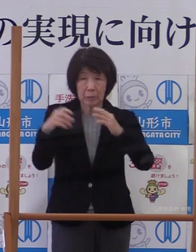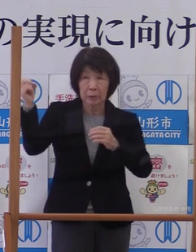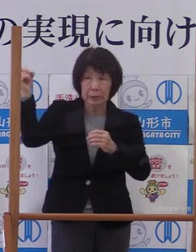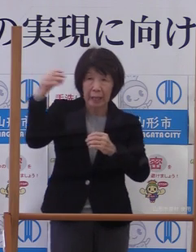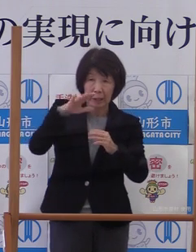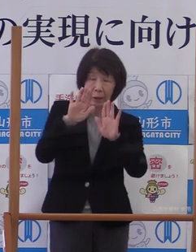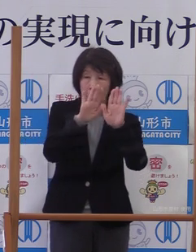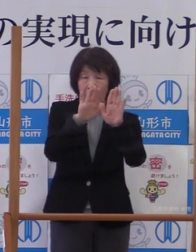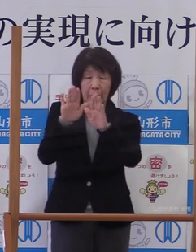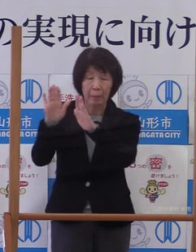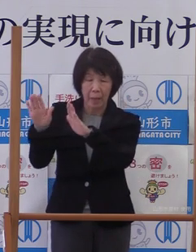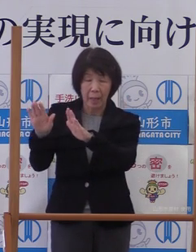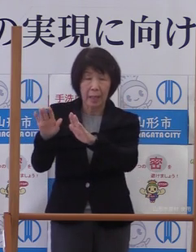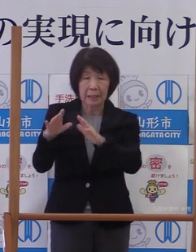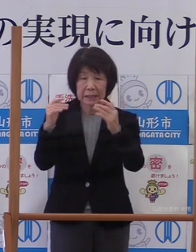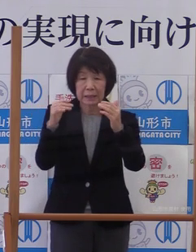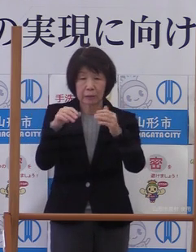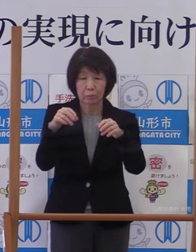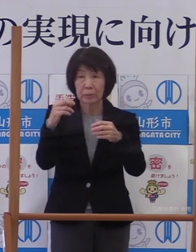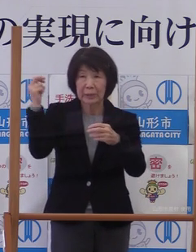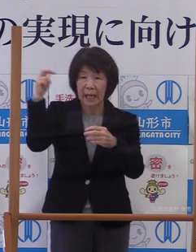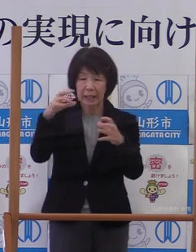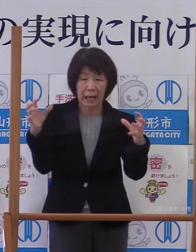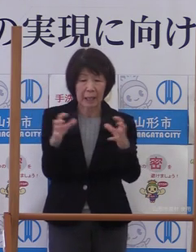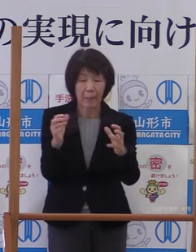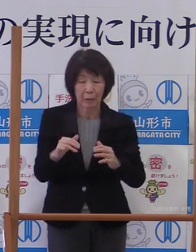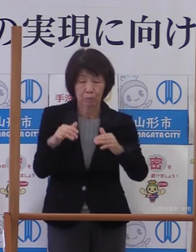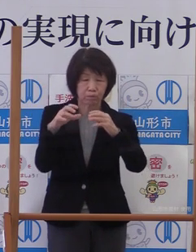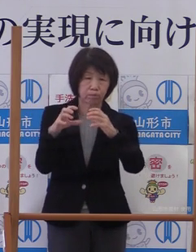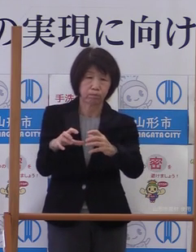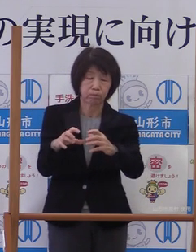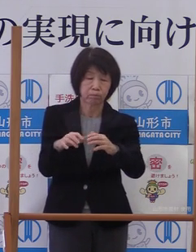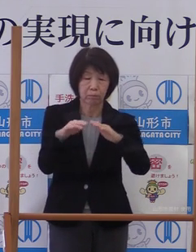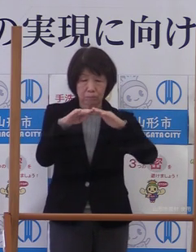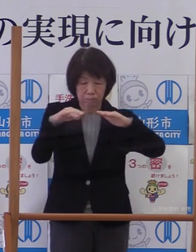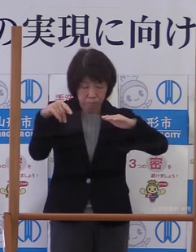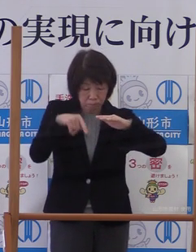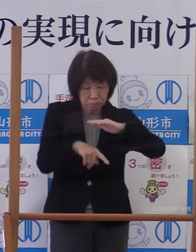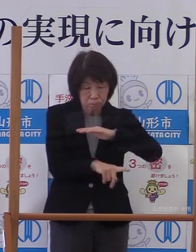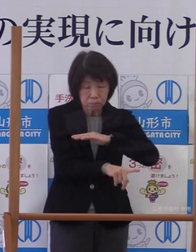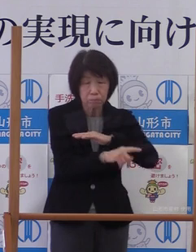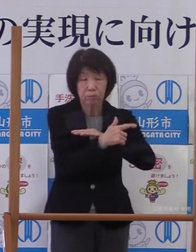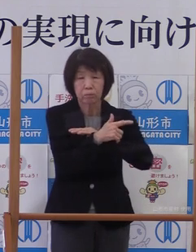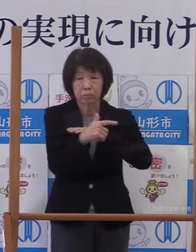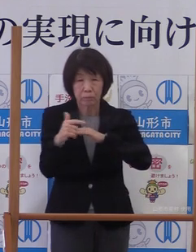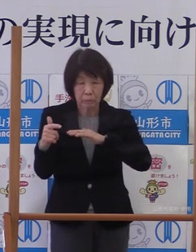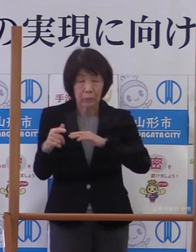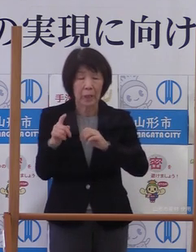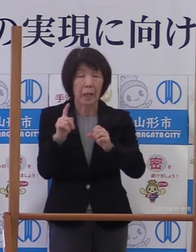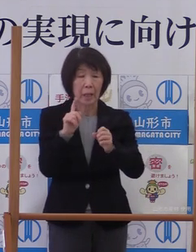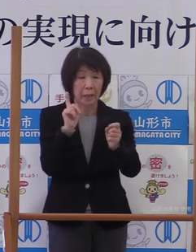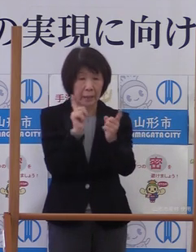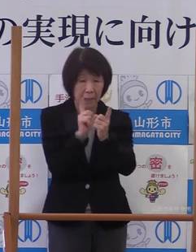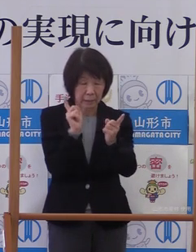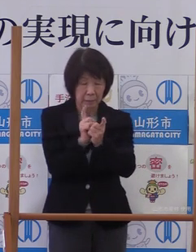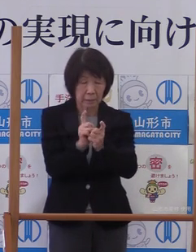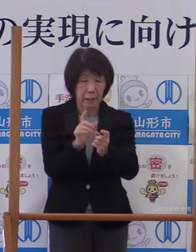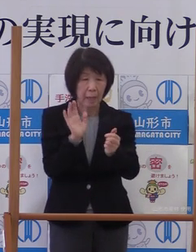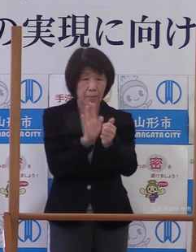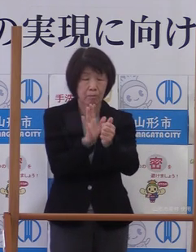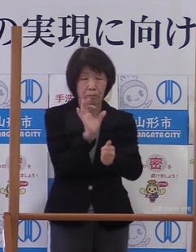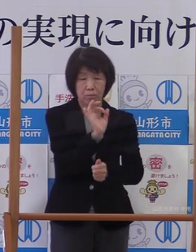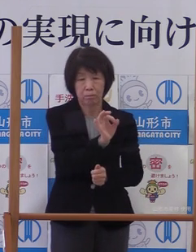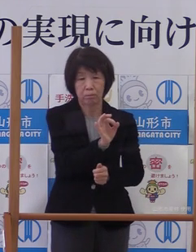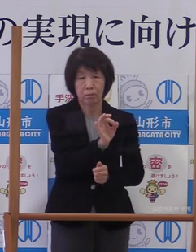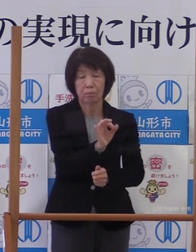電設備と蓄電池の併設や地中熱利用空調設備の設置に対する補助を引き続き行います。